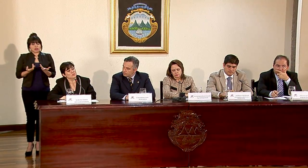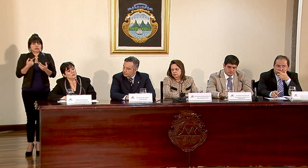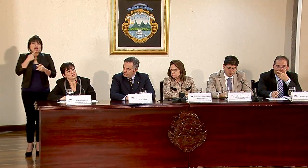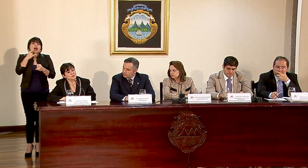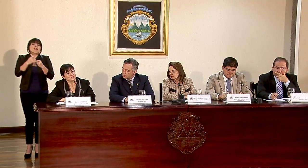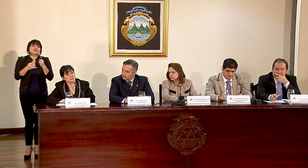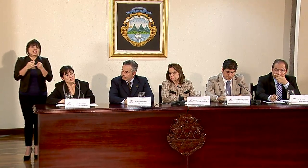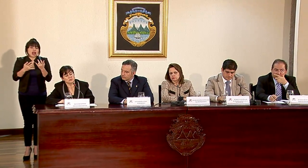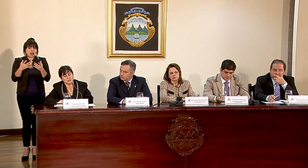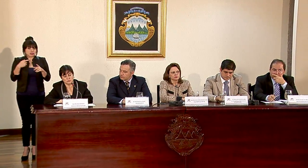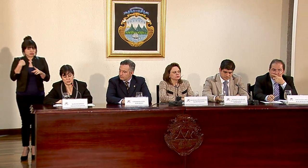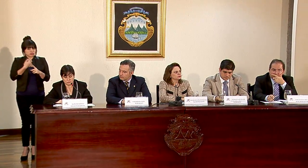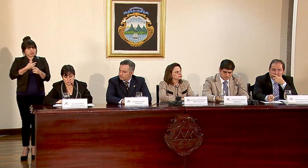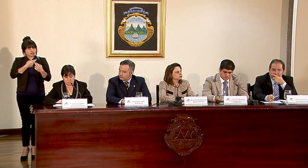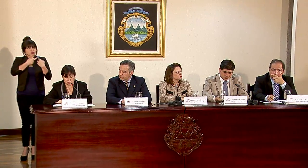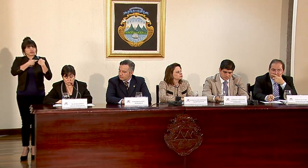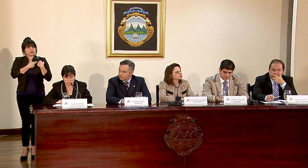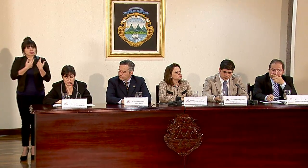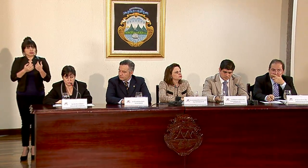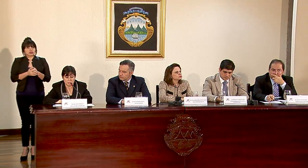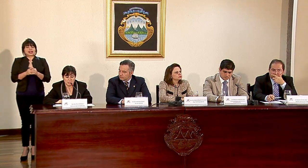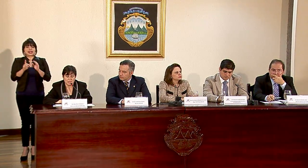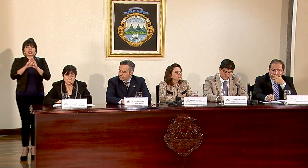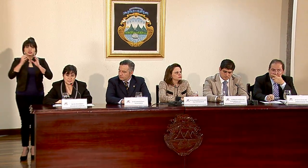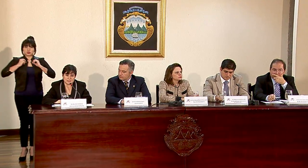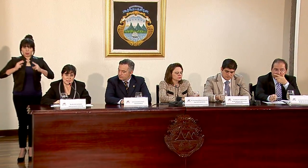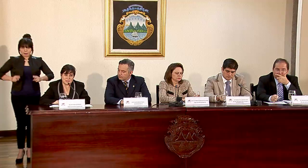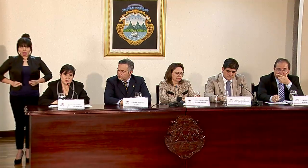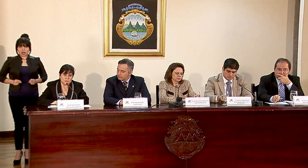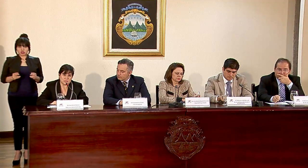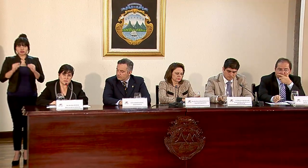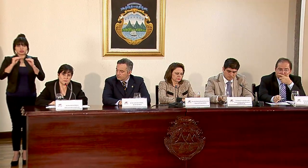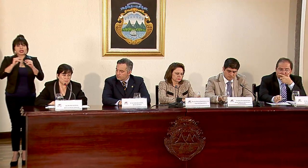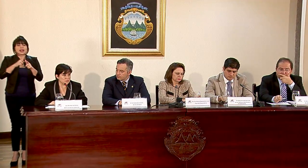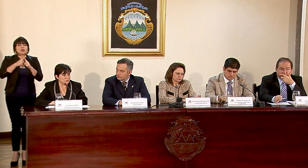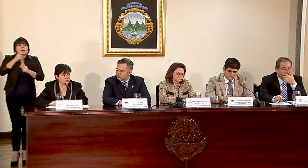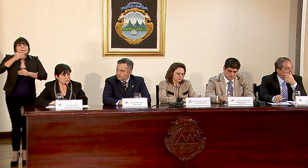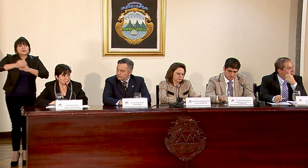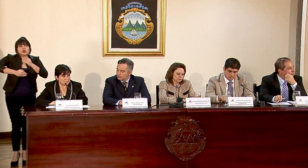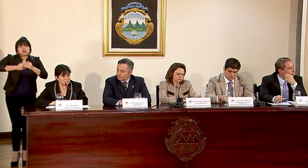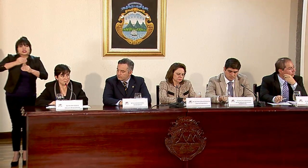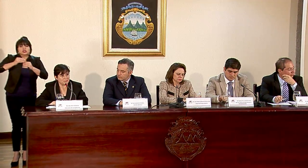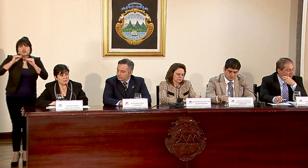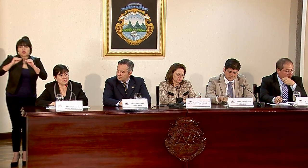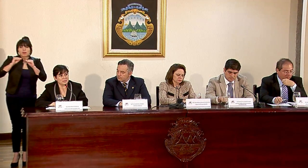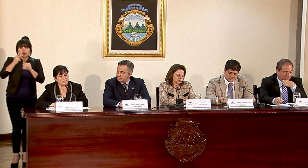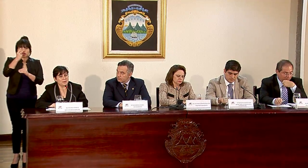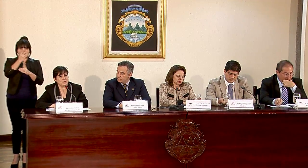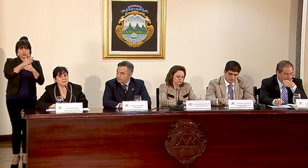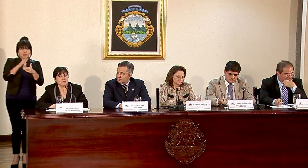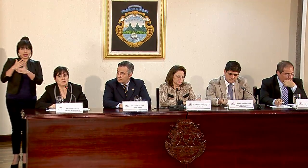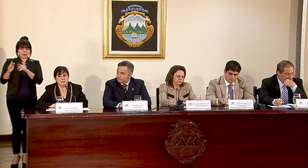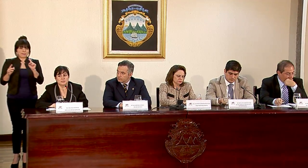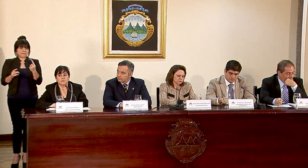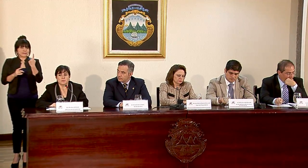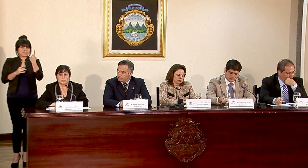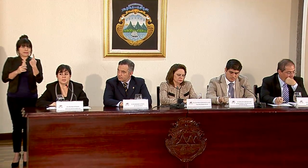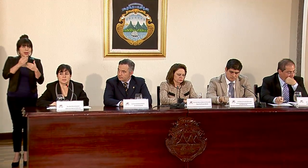cuentas, si uno ve los contenidos de educación en derechos humanos. Se trata de un proceso de formación en dos etapas. En primera etapa